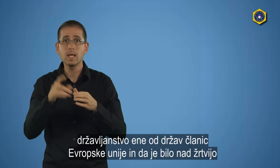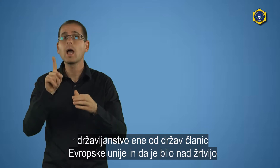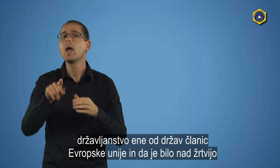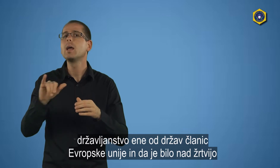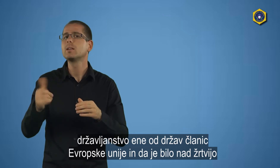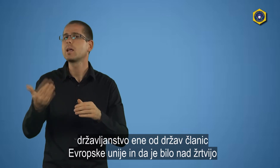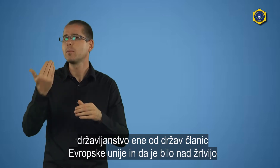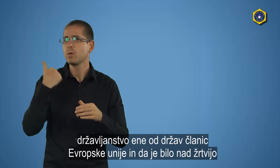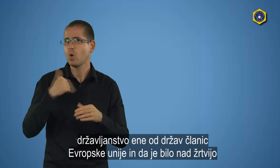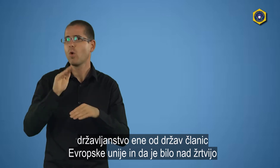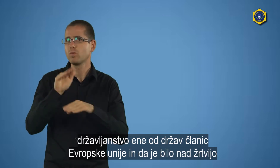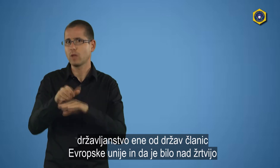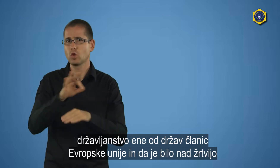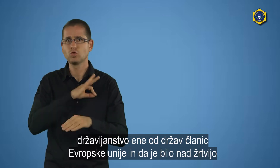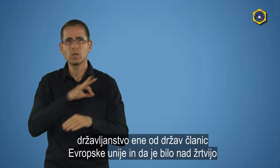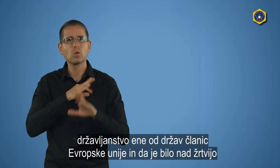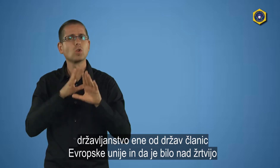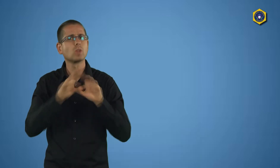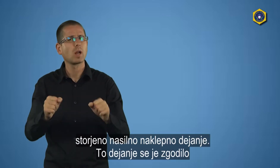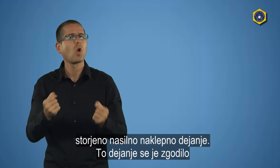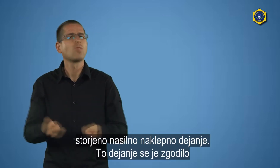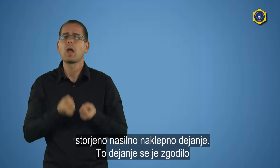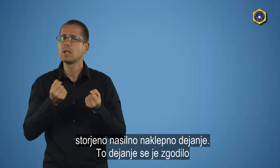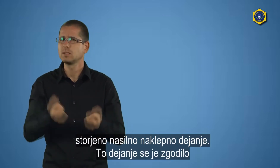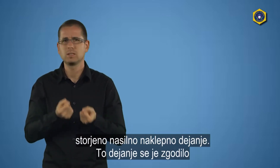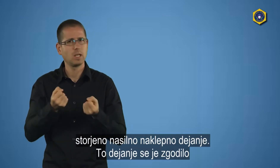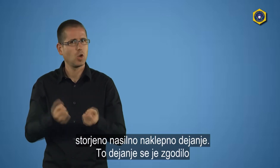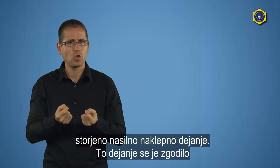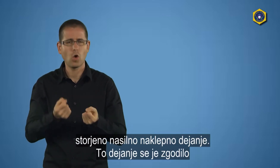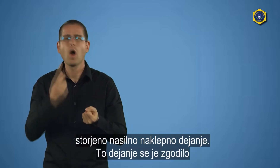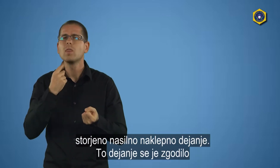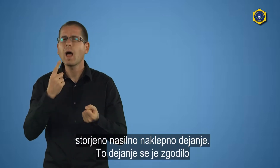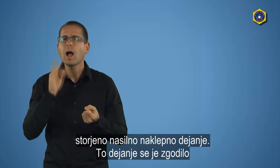nad žrtvijo storjeno nasilno naklepno dejanje.